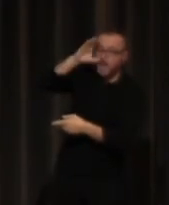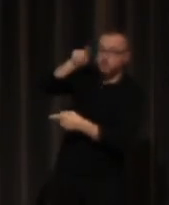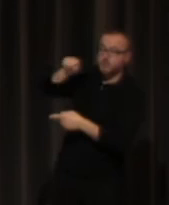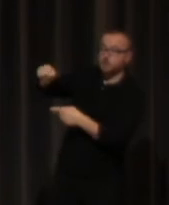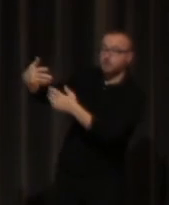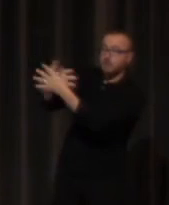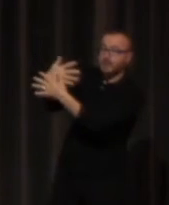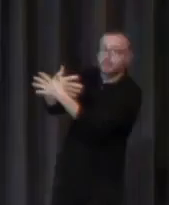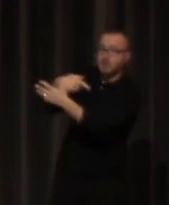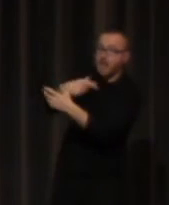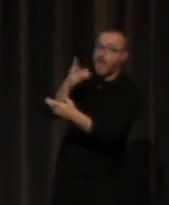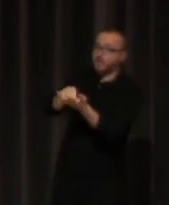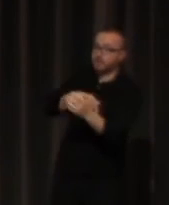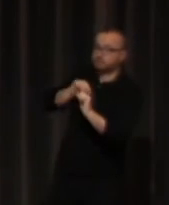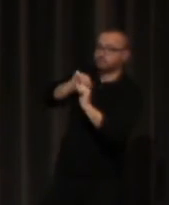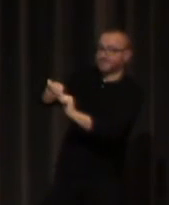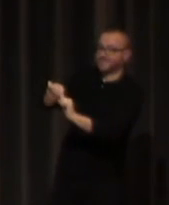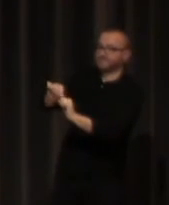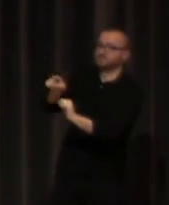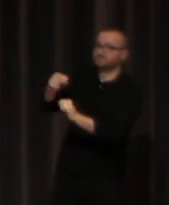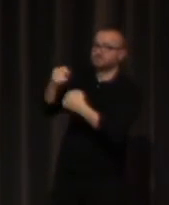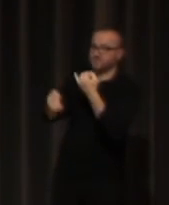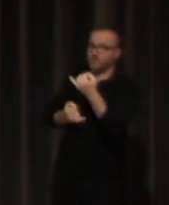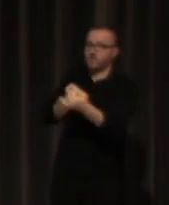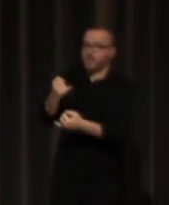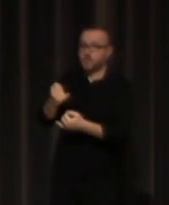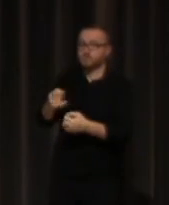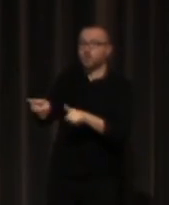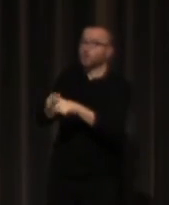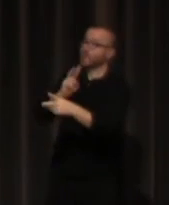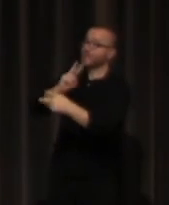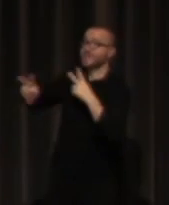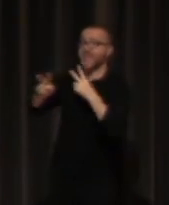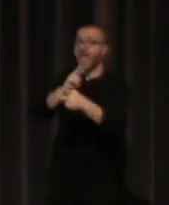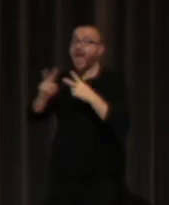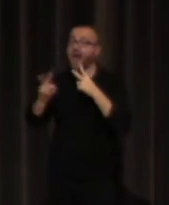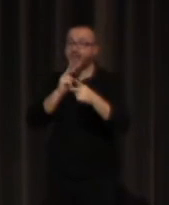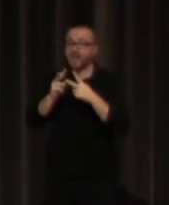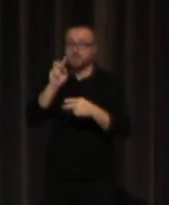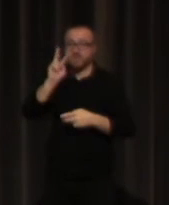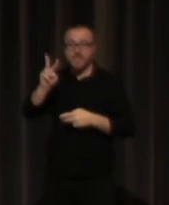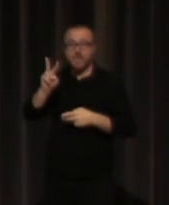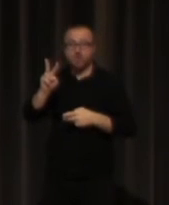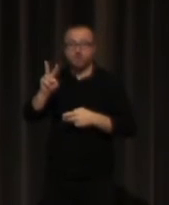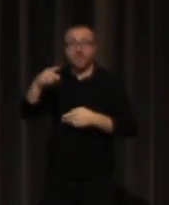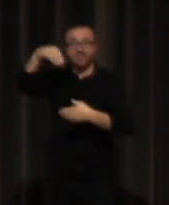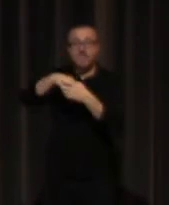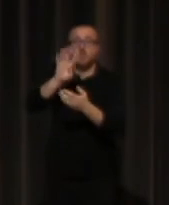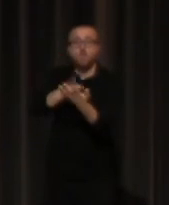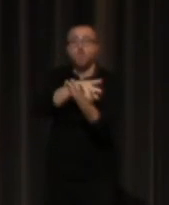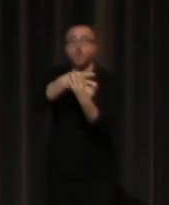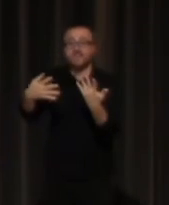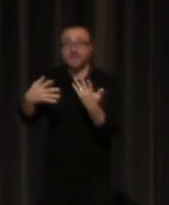d'una comunicació, si estem parlant d'un diàleg, aquí de seguida hem de començar a pensar en el